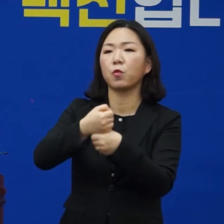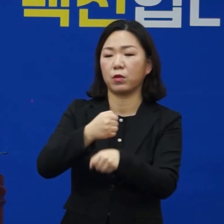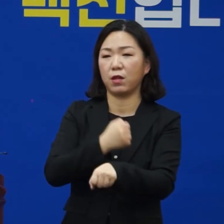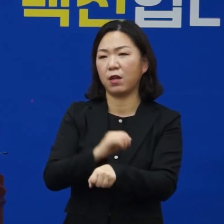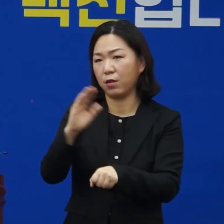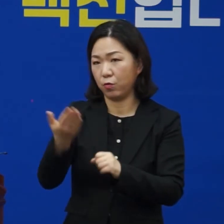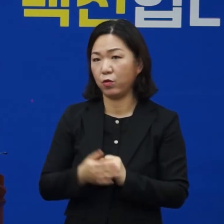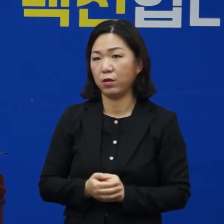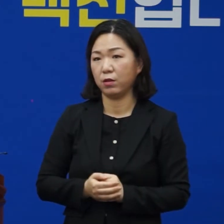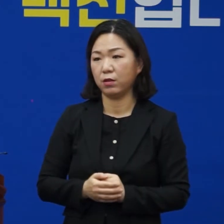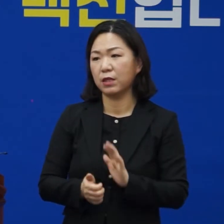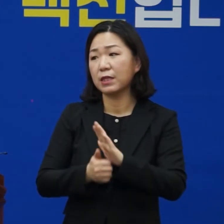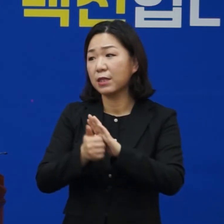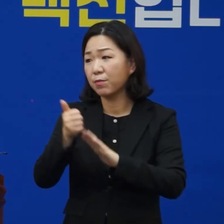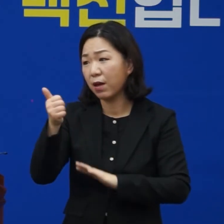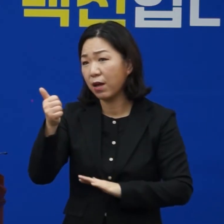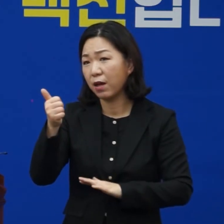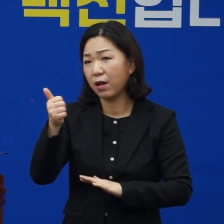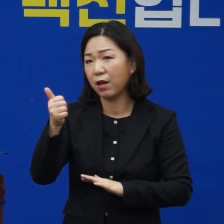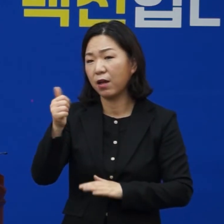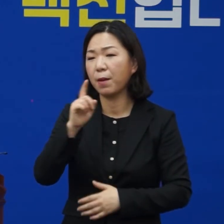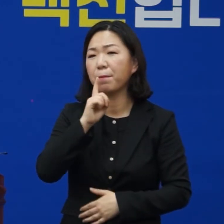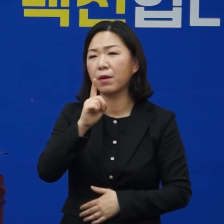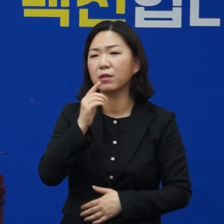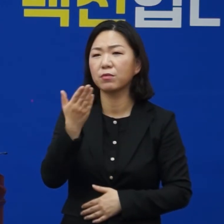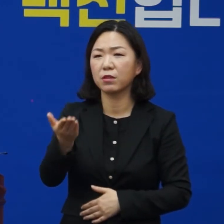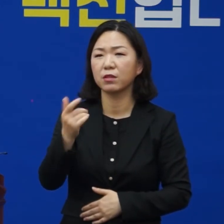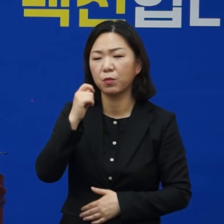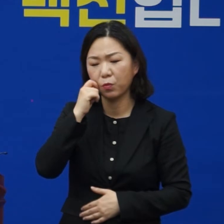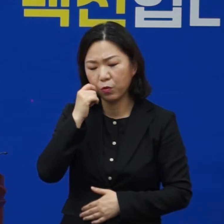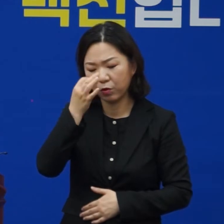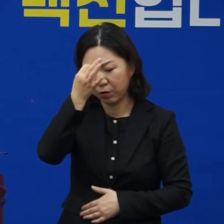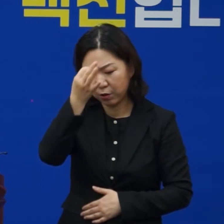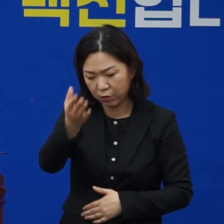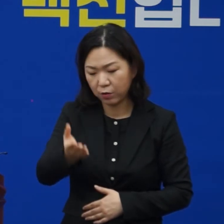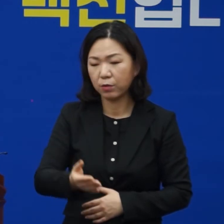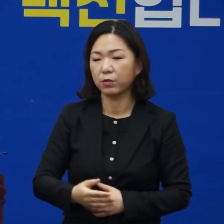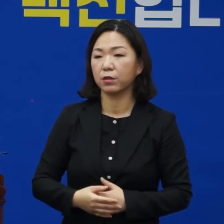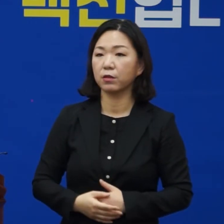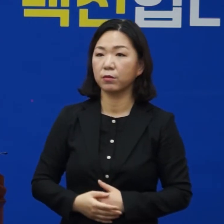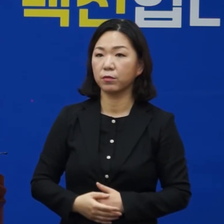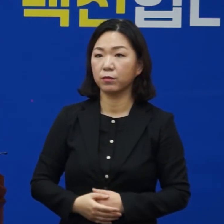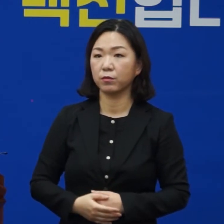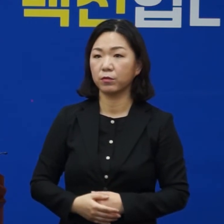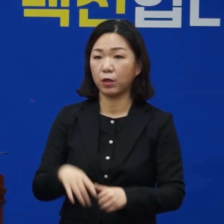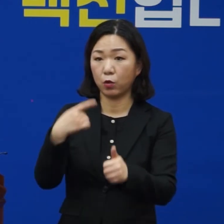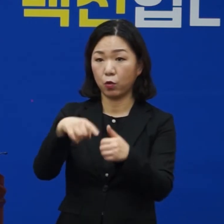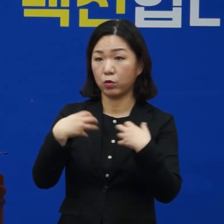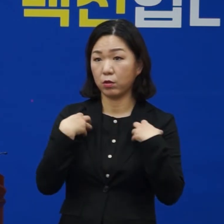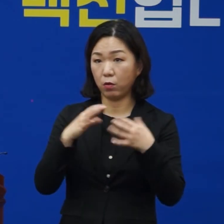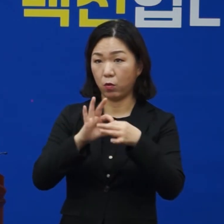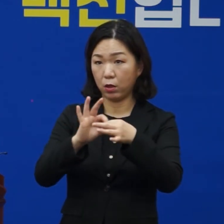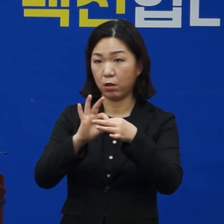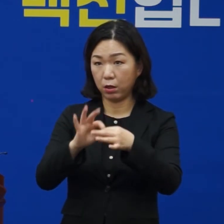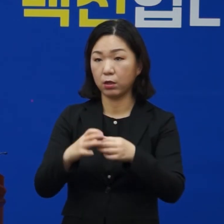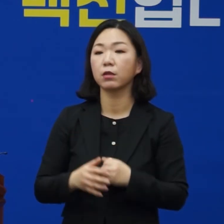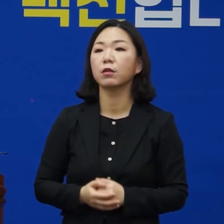정말 희망을 말씀드리지 못해서 정말 죄송하다는 말씀을 드리고요. 교육청과 관련해서